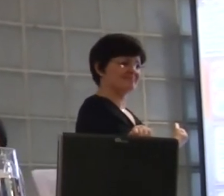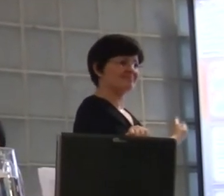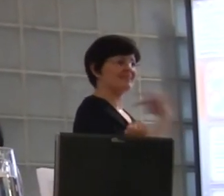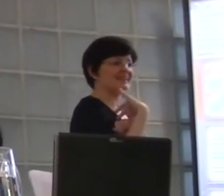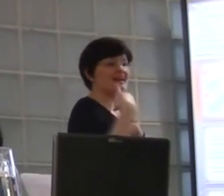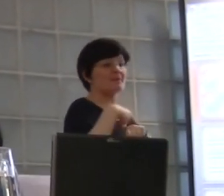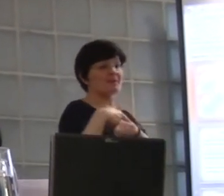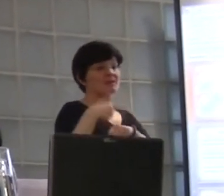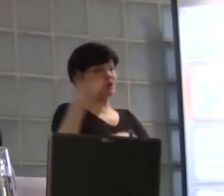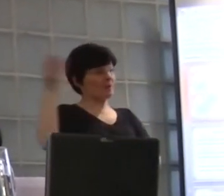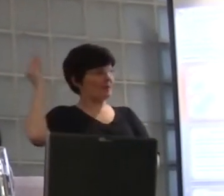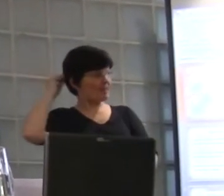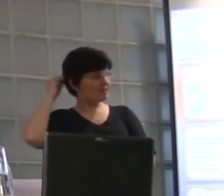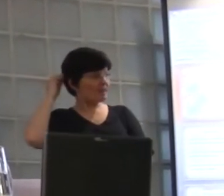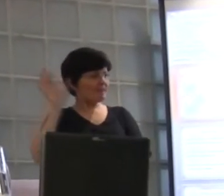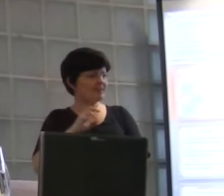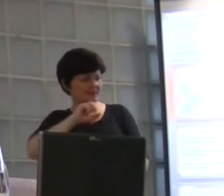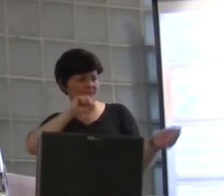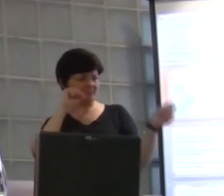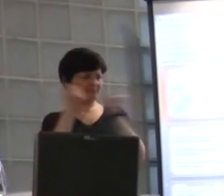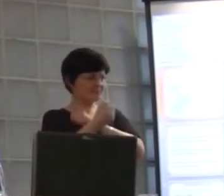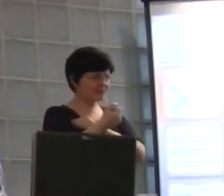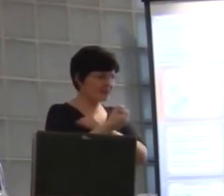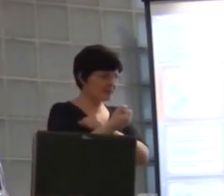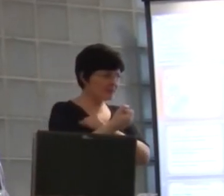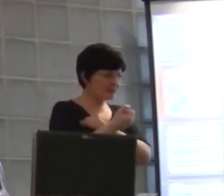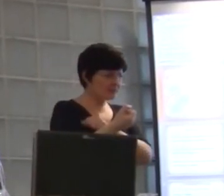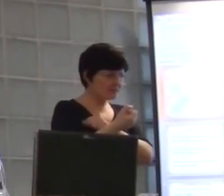me implanté. Todo comenzó